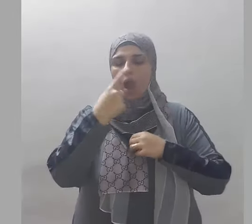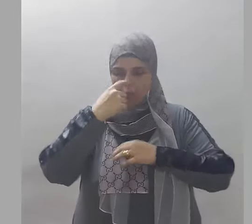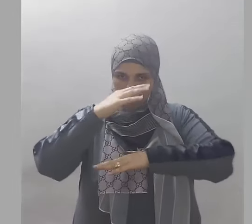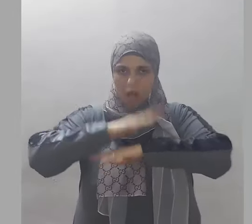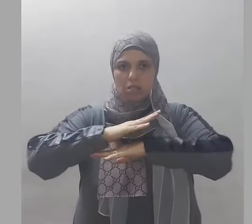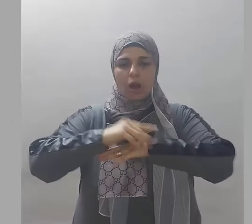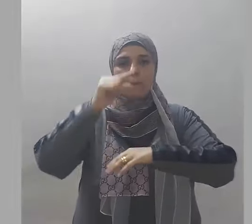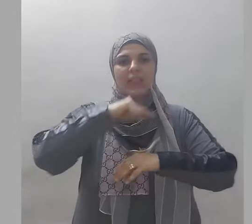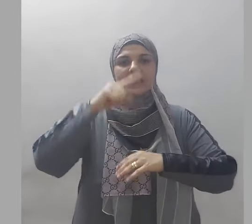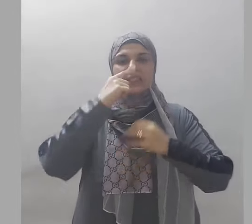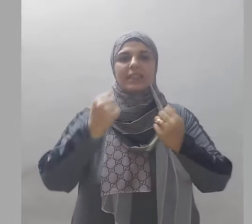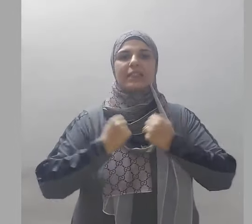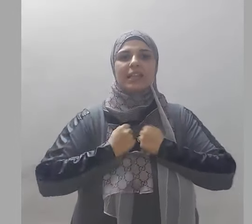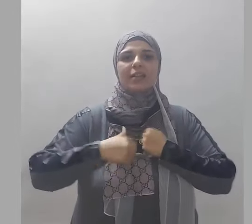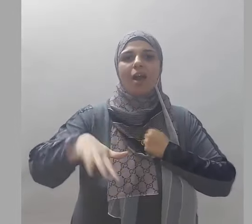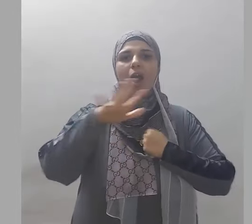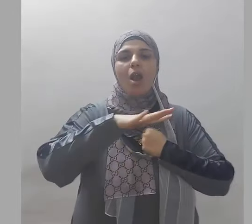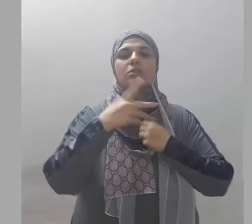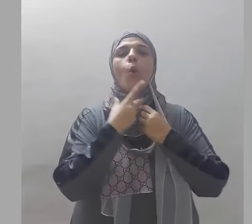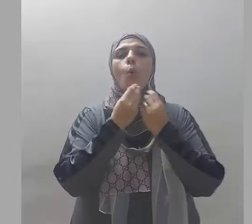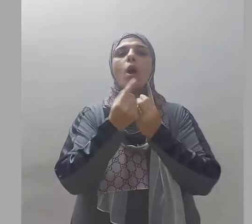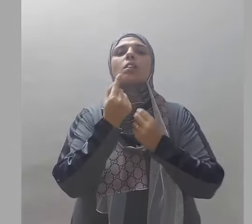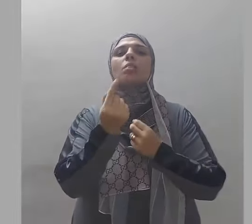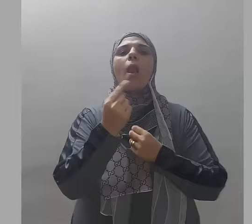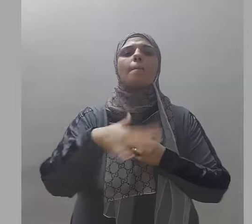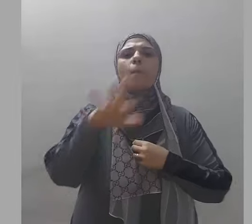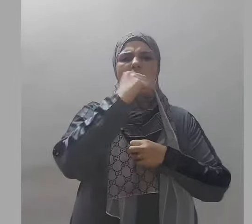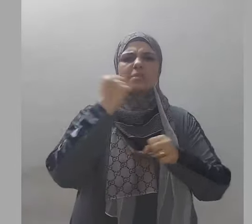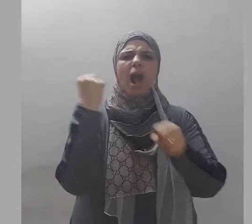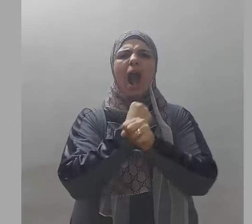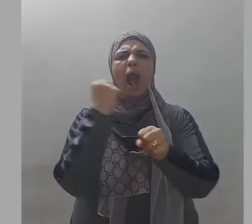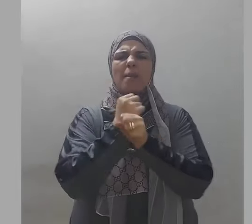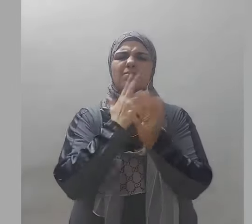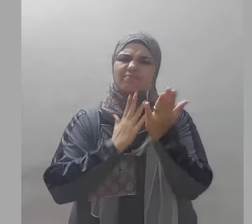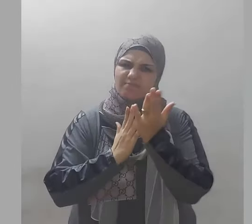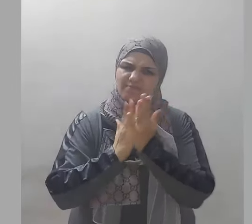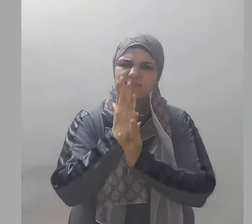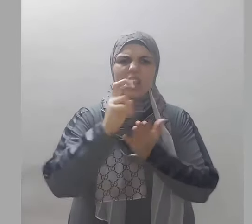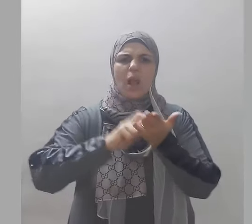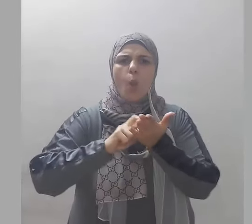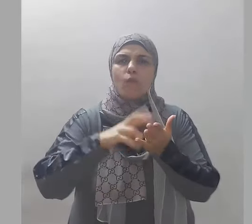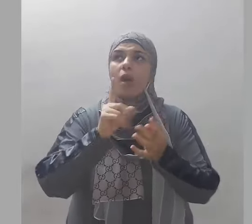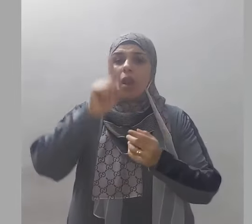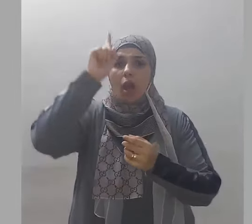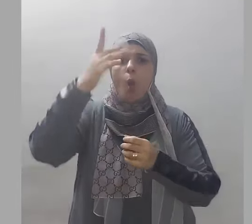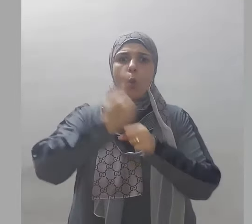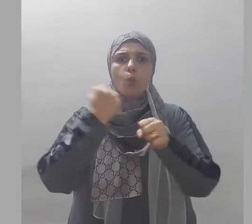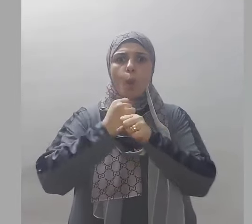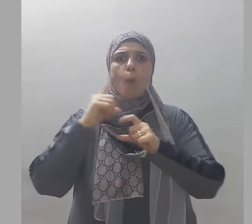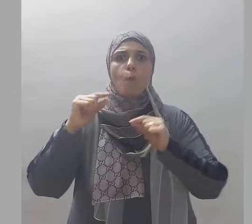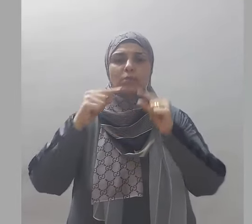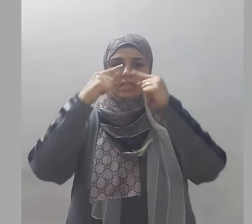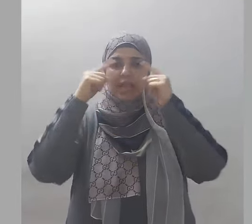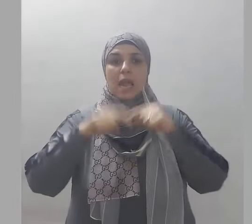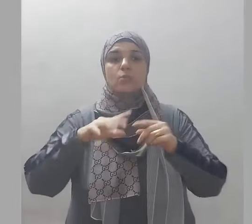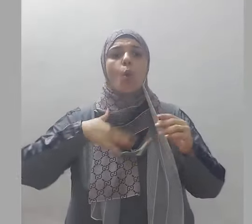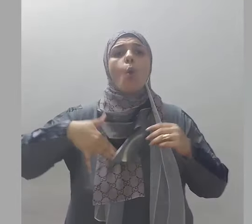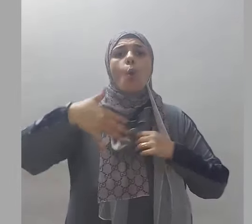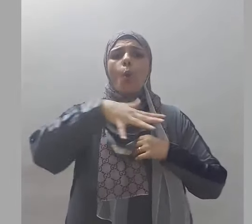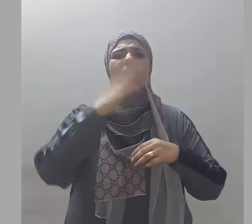ديننا، وهذا ما يتطلب منا إجادة العمل وإتقانه والتميز فيه، كل منا في مجاله،